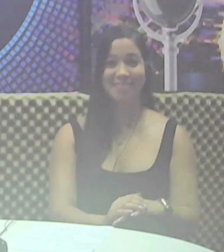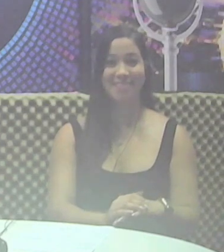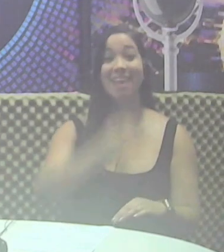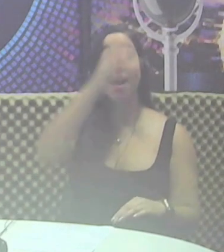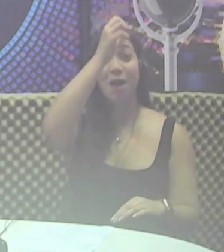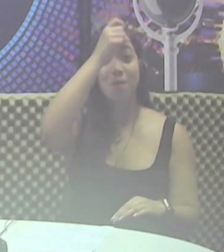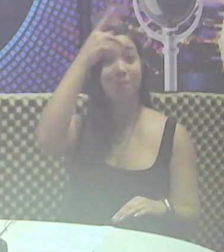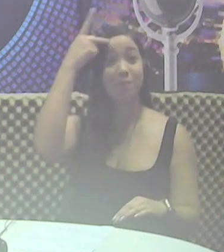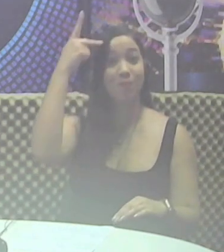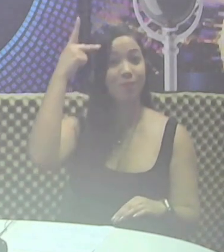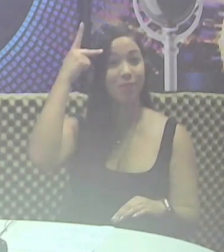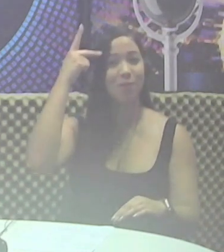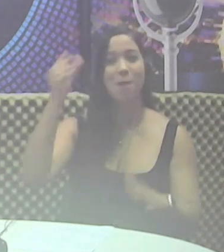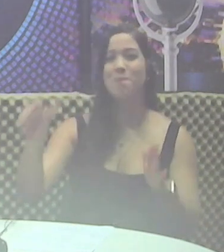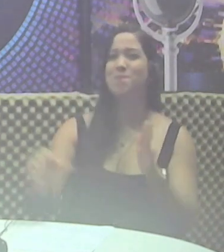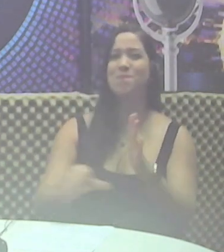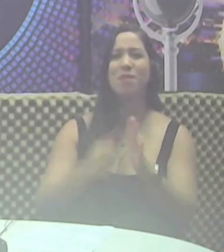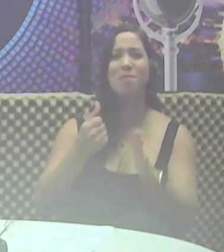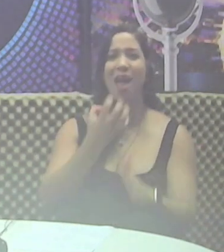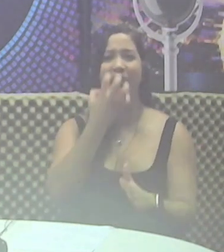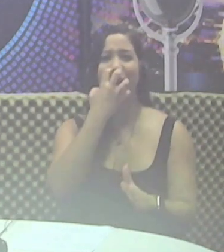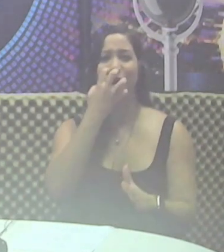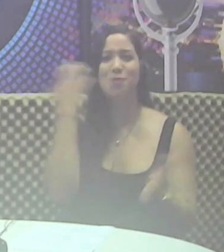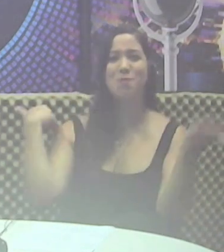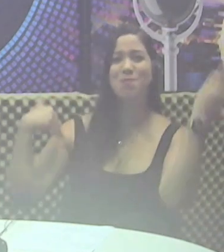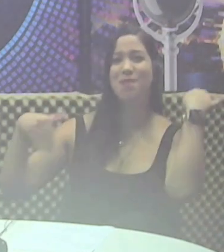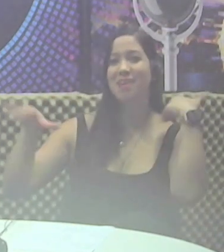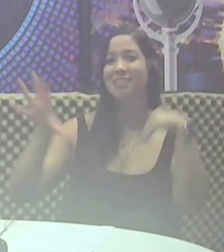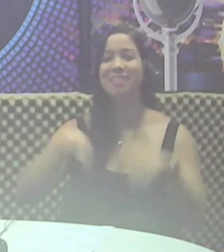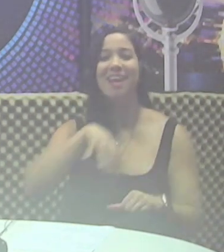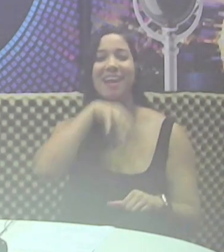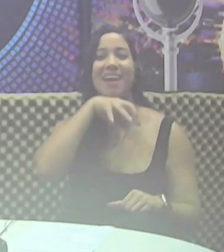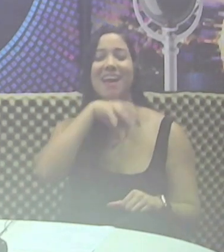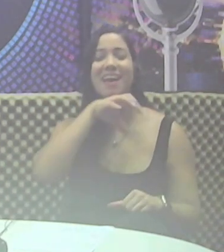Prefeitura promove primeira cão-miada no Parque Gávea.